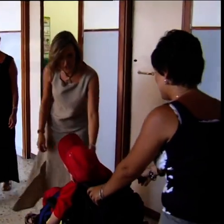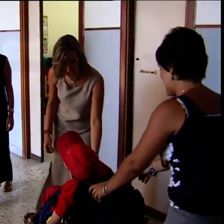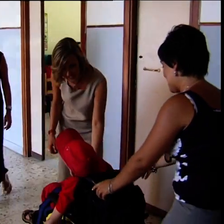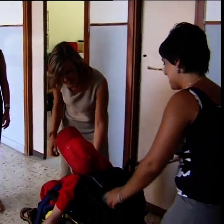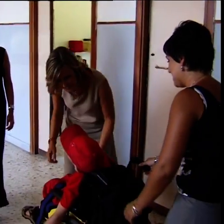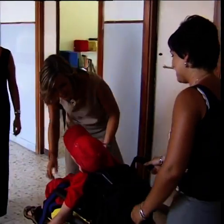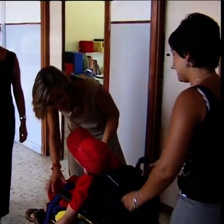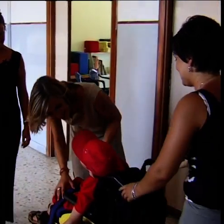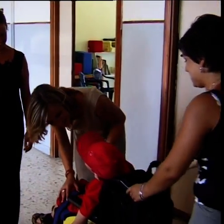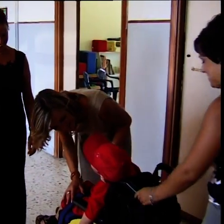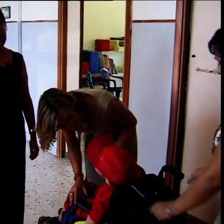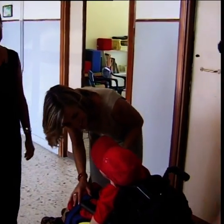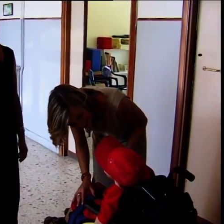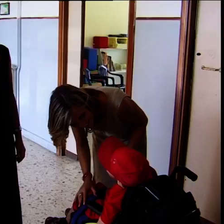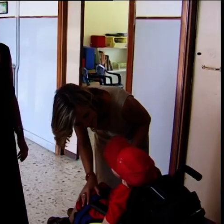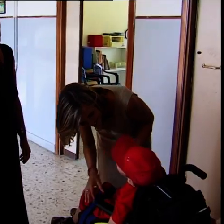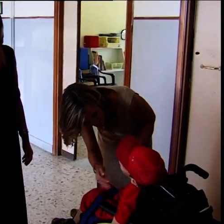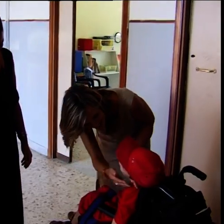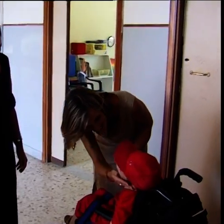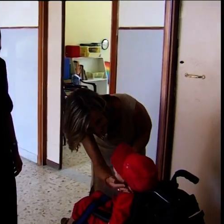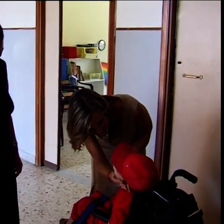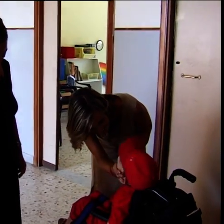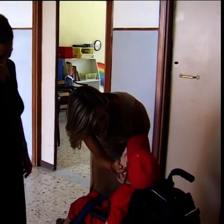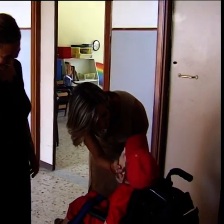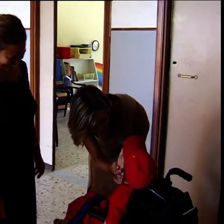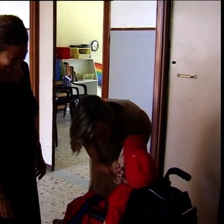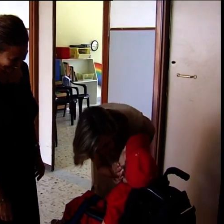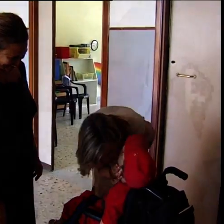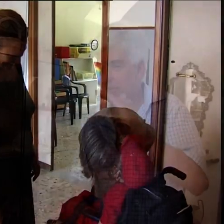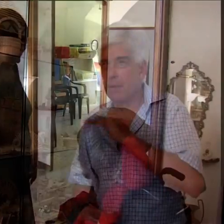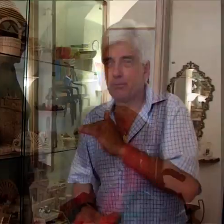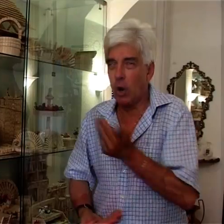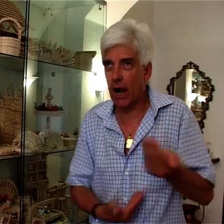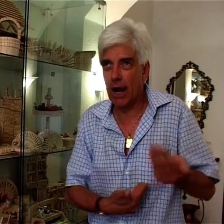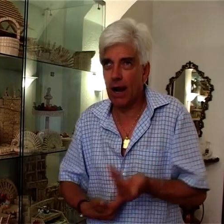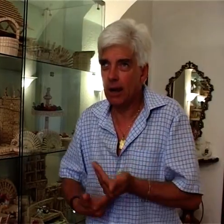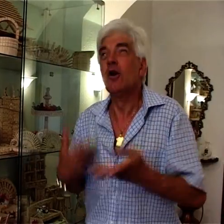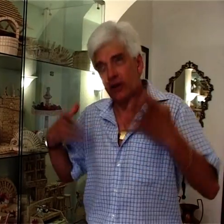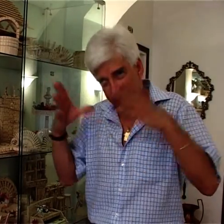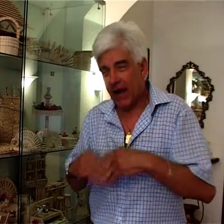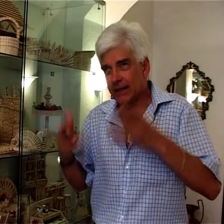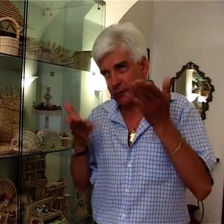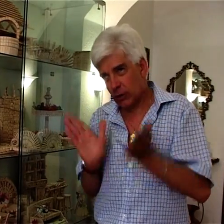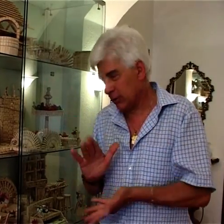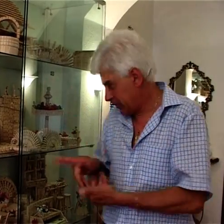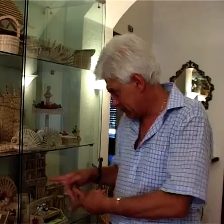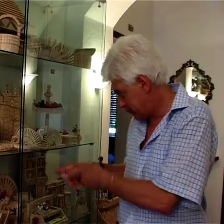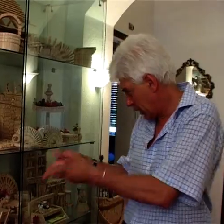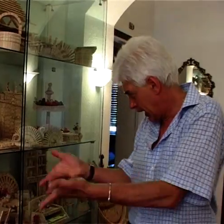bambino sviluppino un ascolto reciproco ed un linguaggio comune. Il nostro amico Francesco ci invita a casa sua